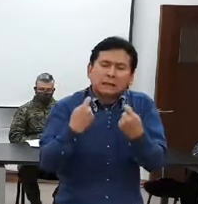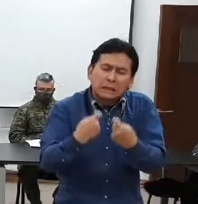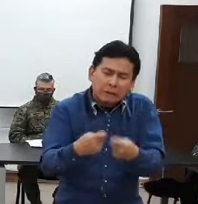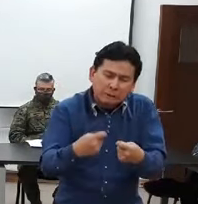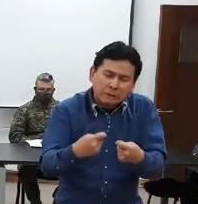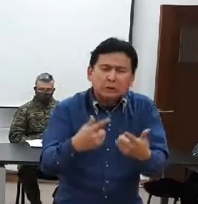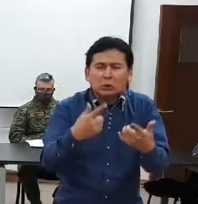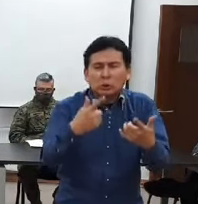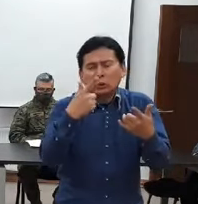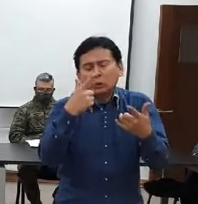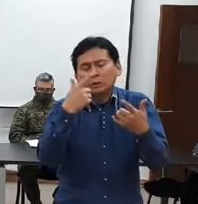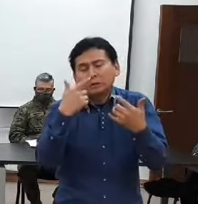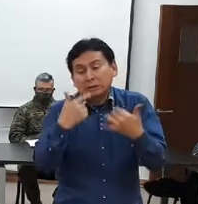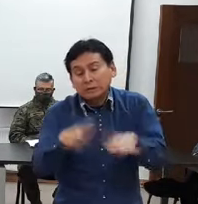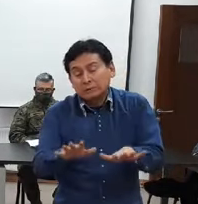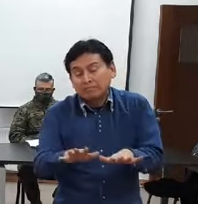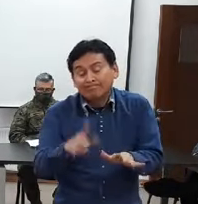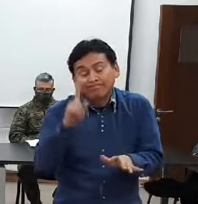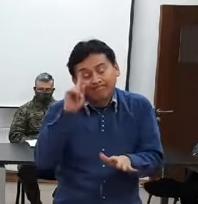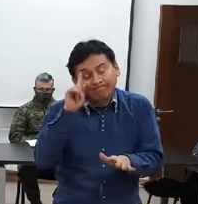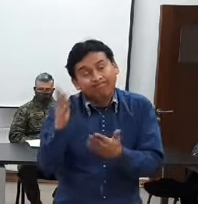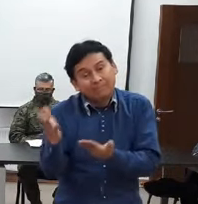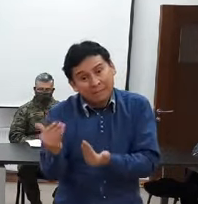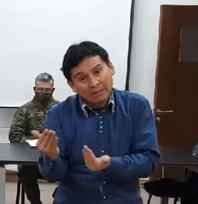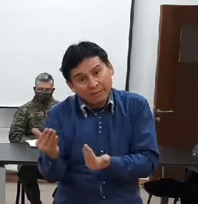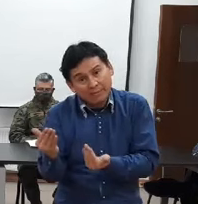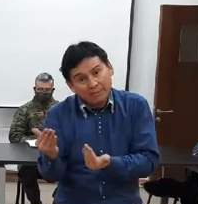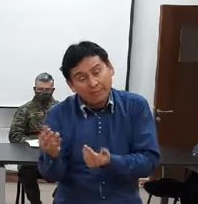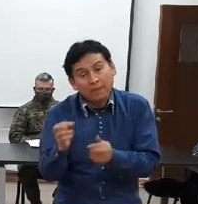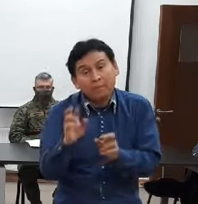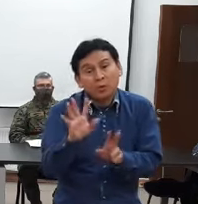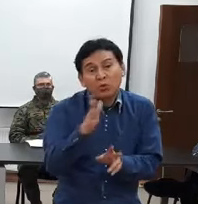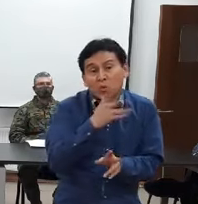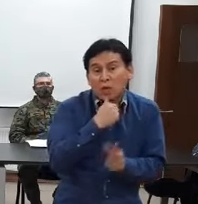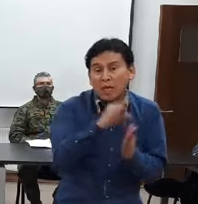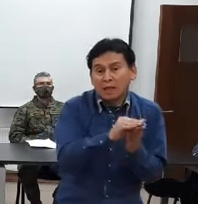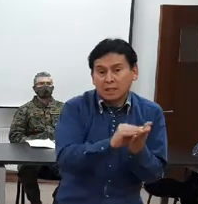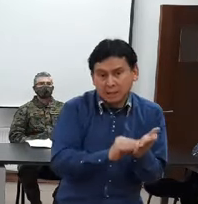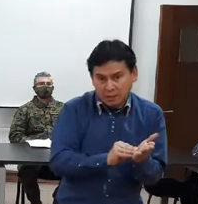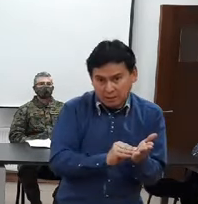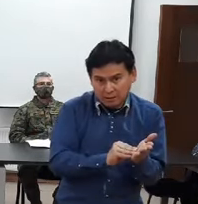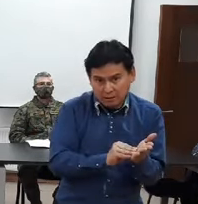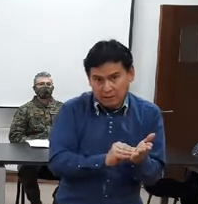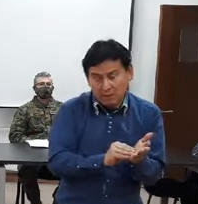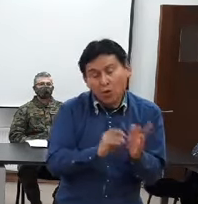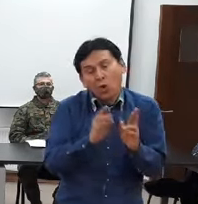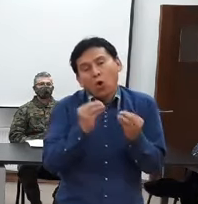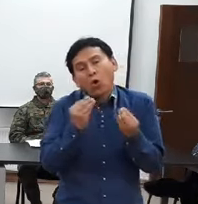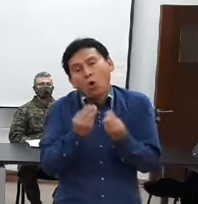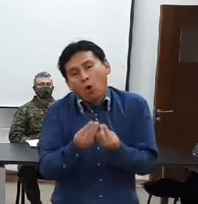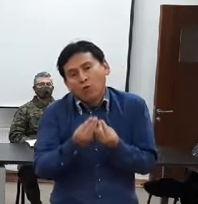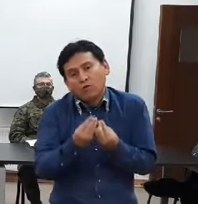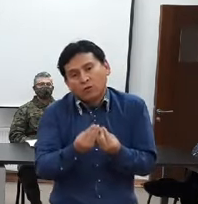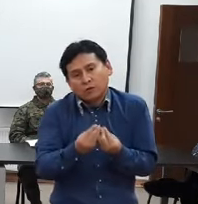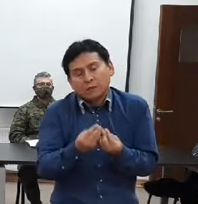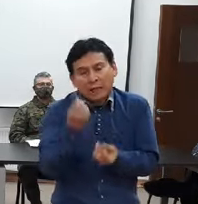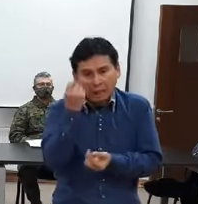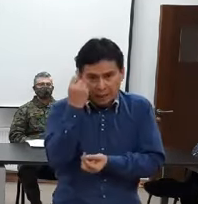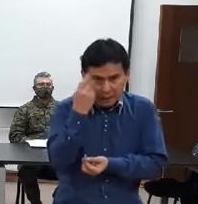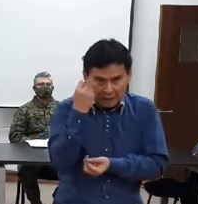el cual ya no es lo que se esperaba, pero no tenemos antecedentes. En caso de tenerlos, obviamente, se